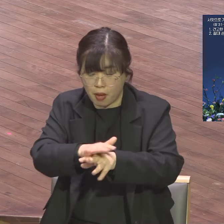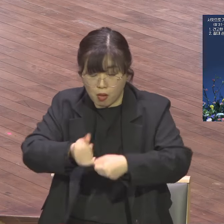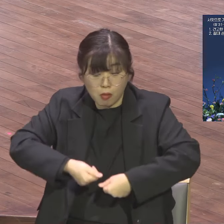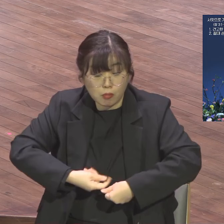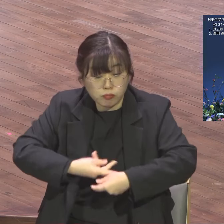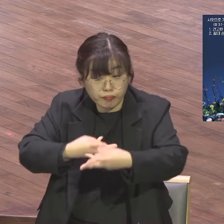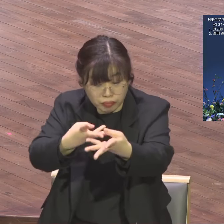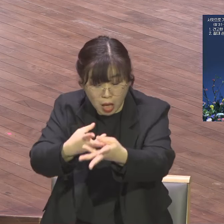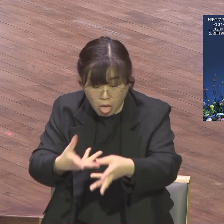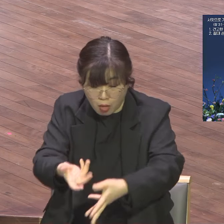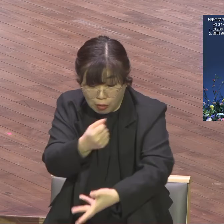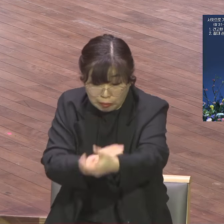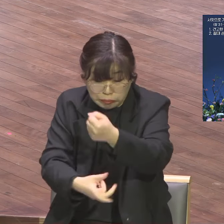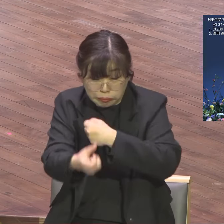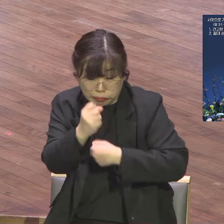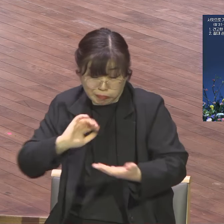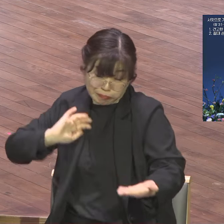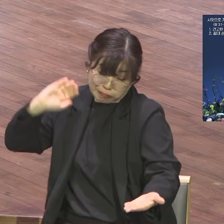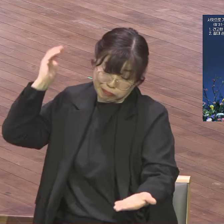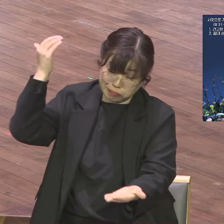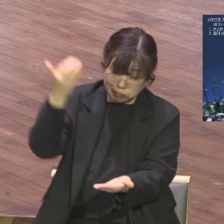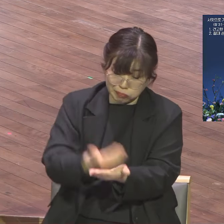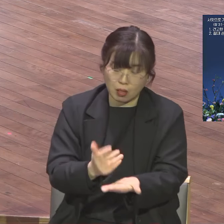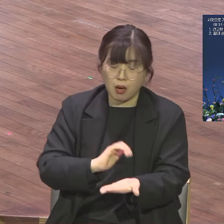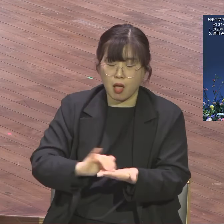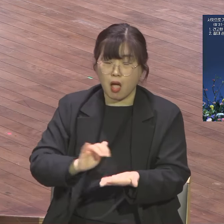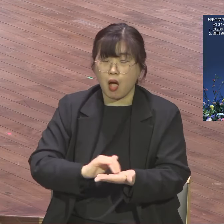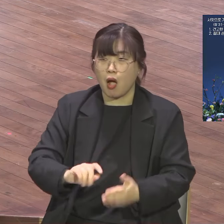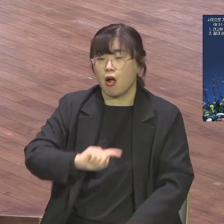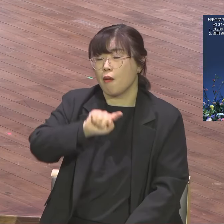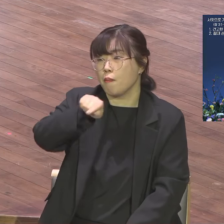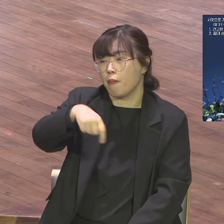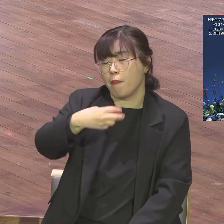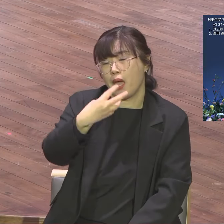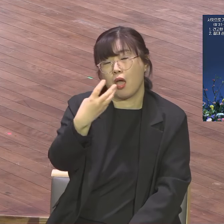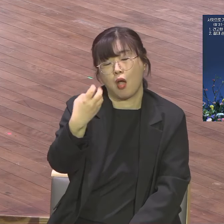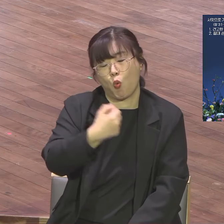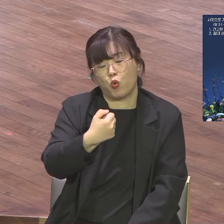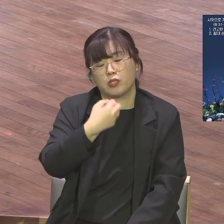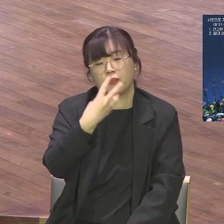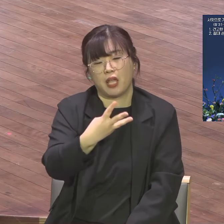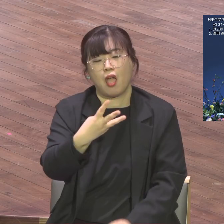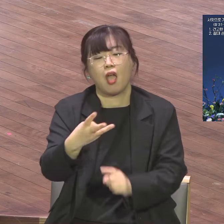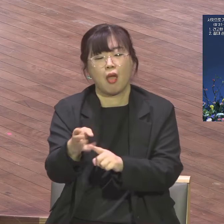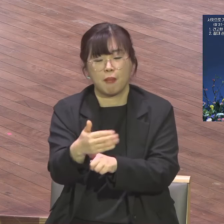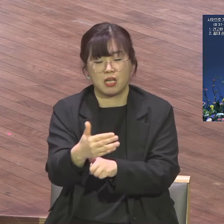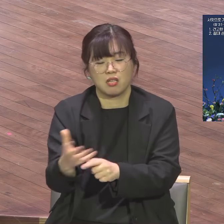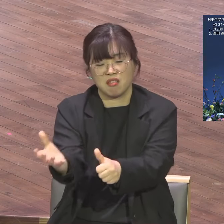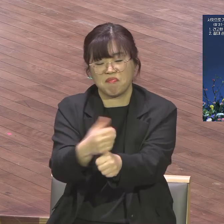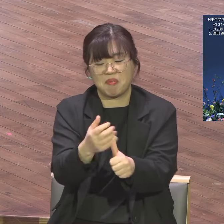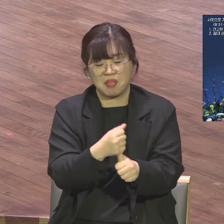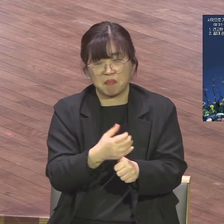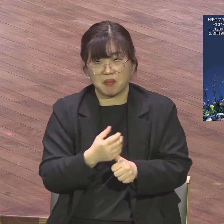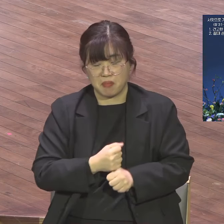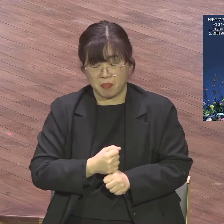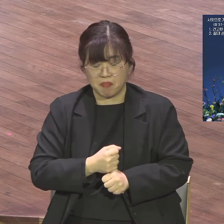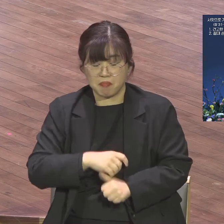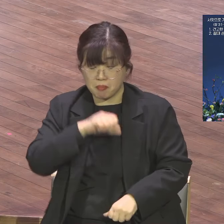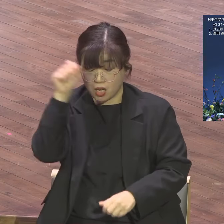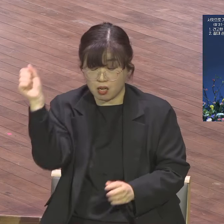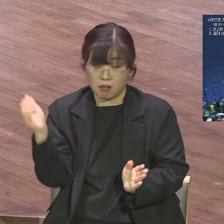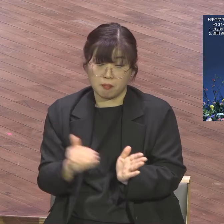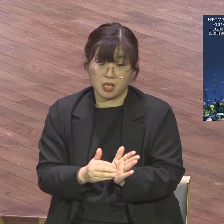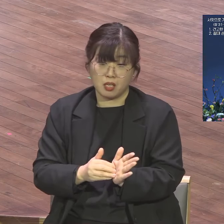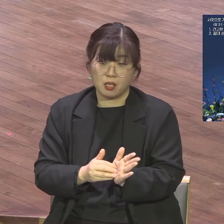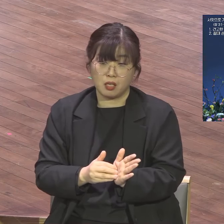볼펜 153 있죠. 그분이 사장이 바로 고보고 선 거예요.